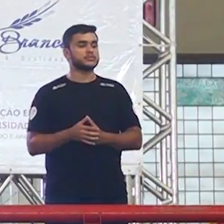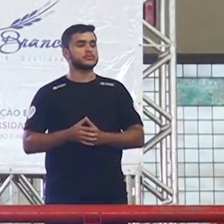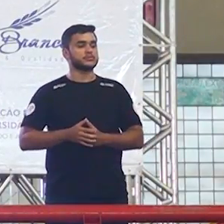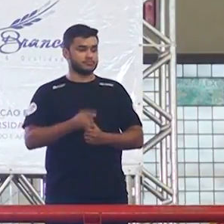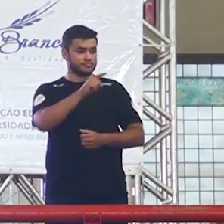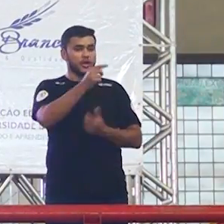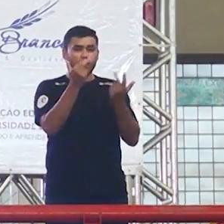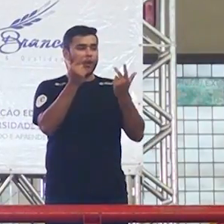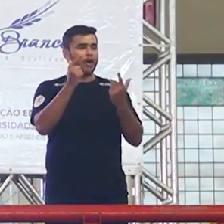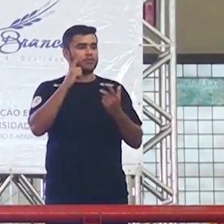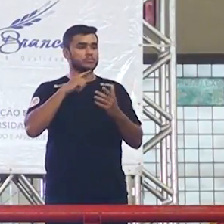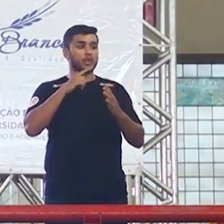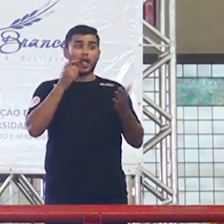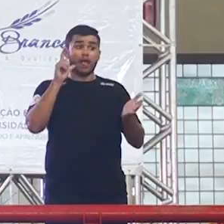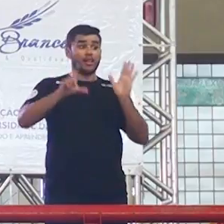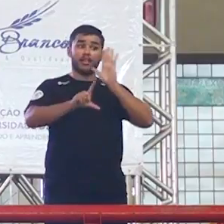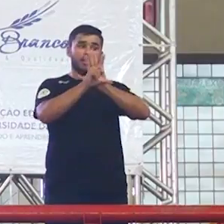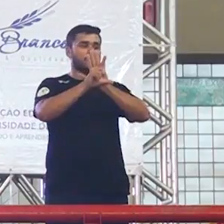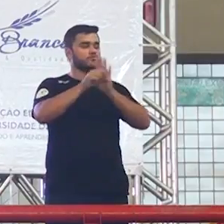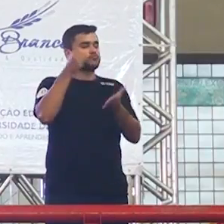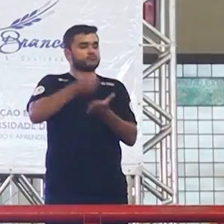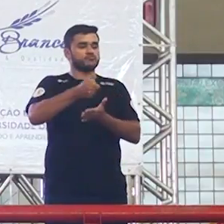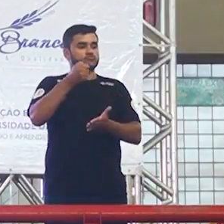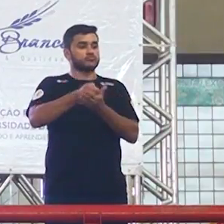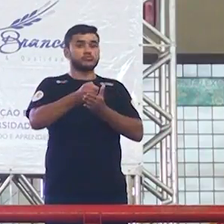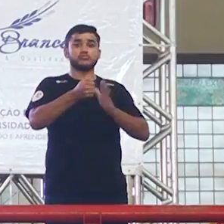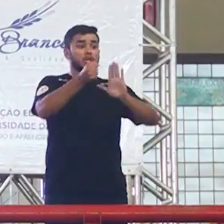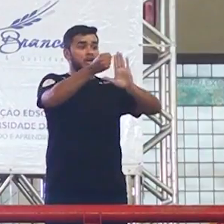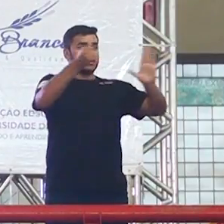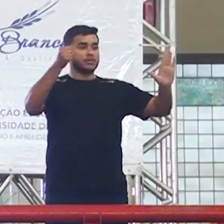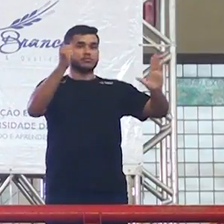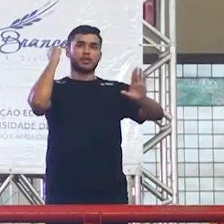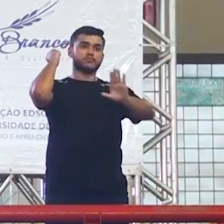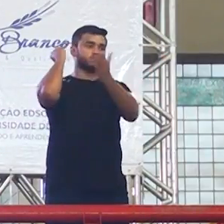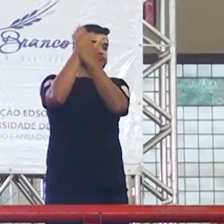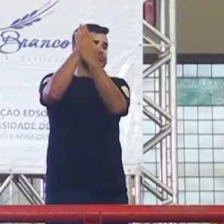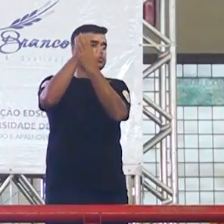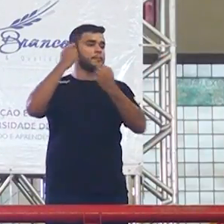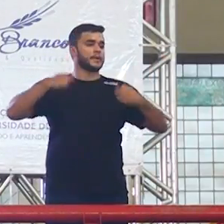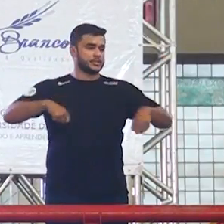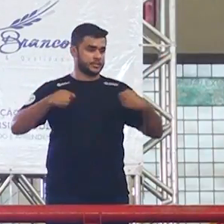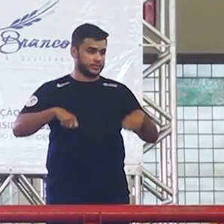é? Agora é lei. Lei federal.